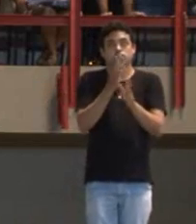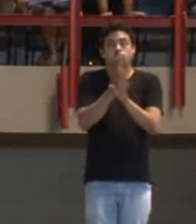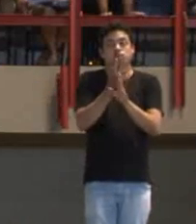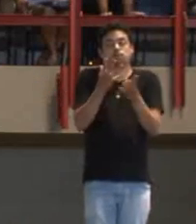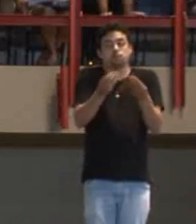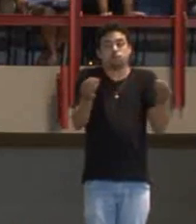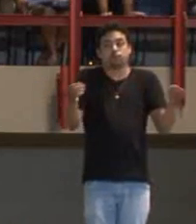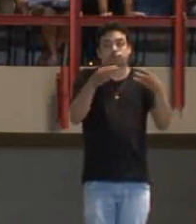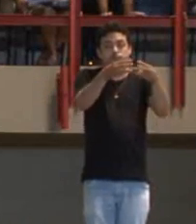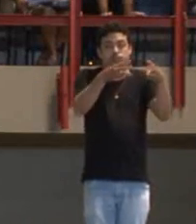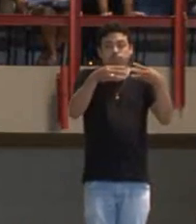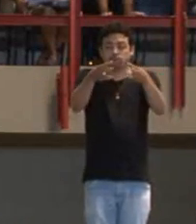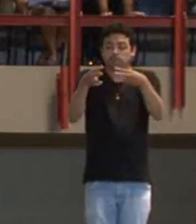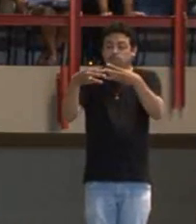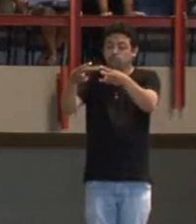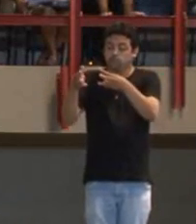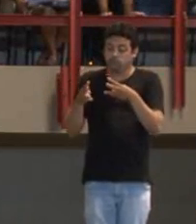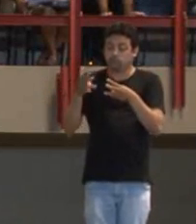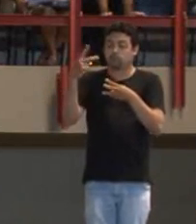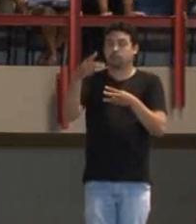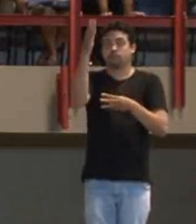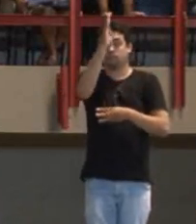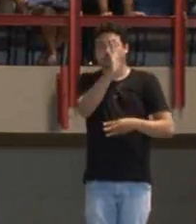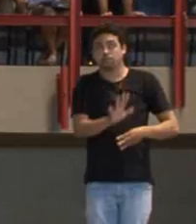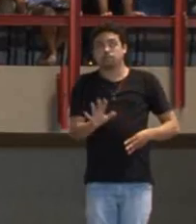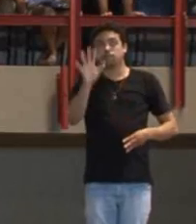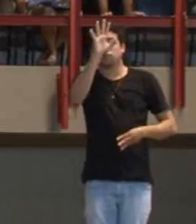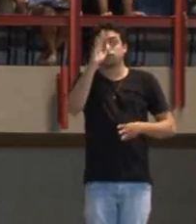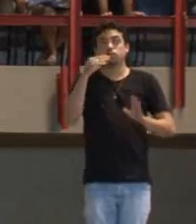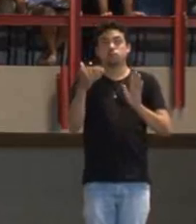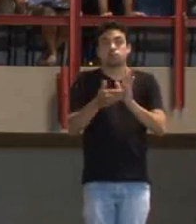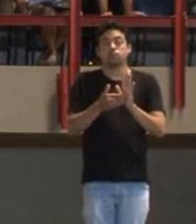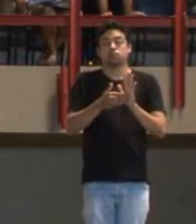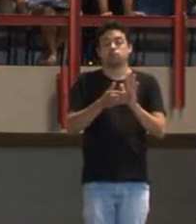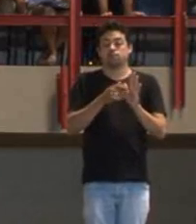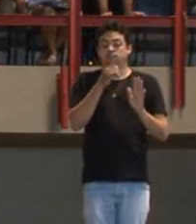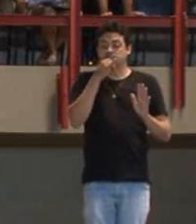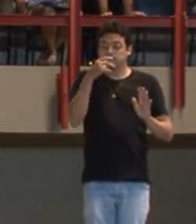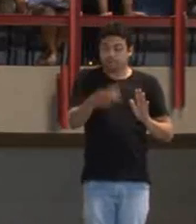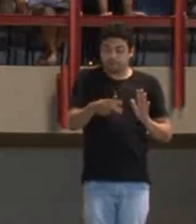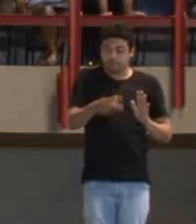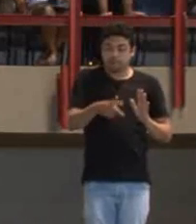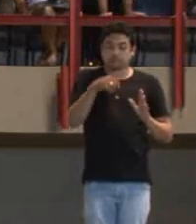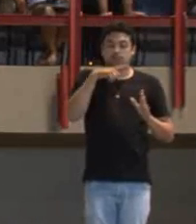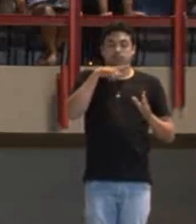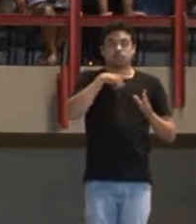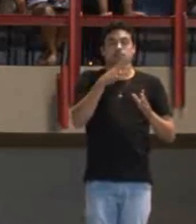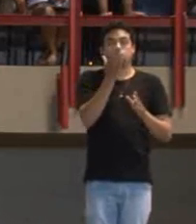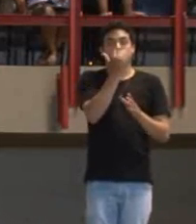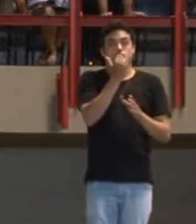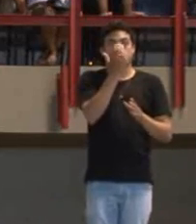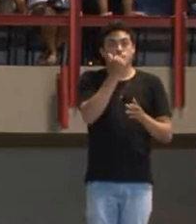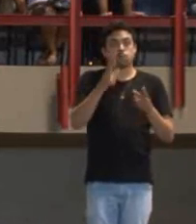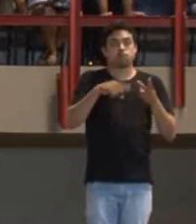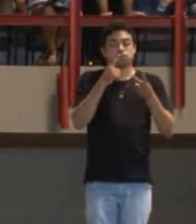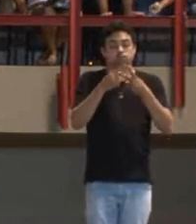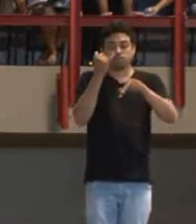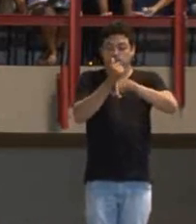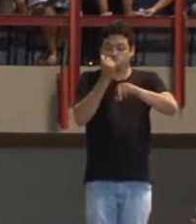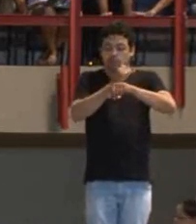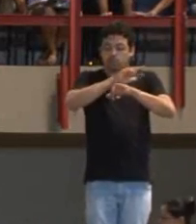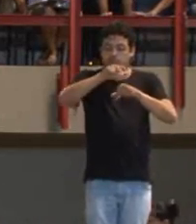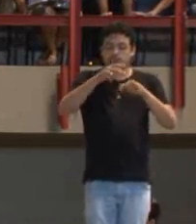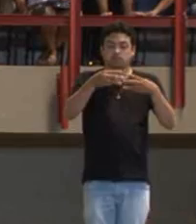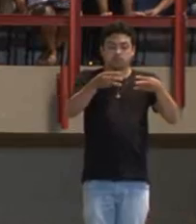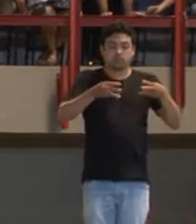provocado pelo grande número de caminhões no Brasil, porque toda a nossa safra interna de alimentos e minérios é feita